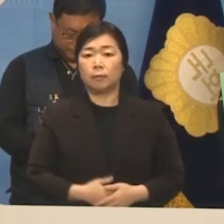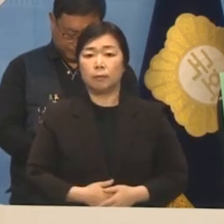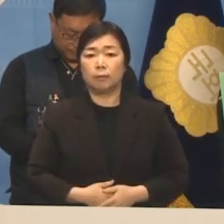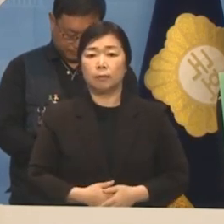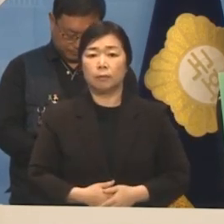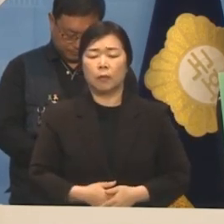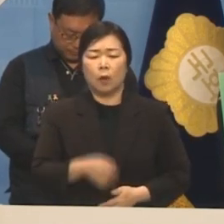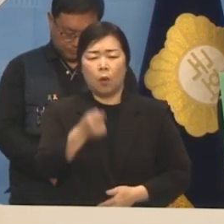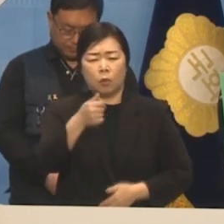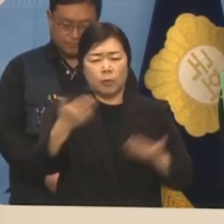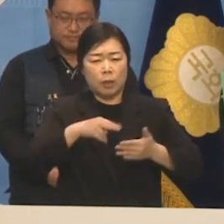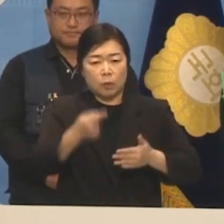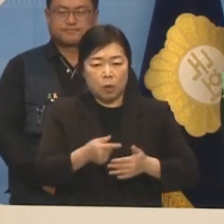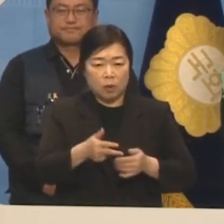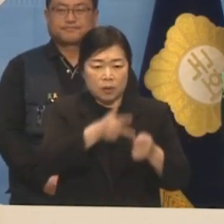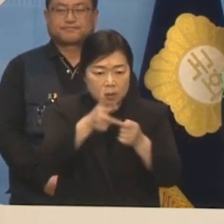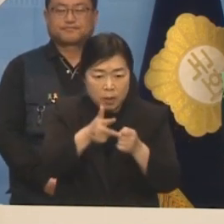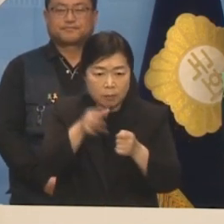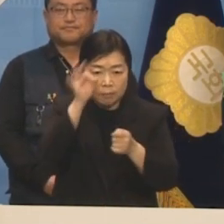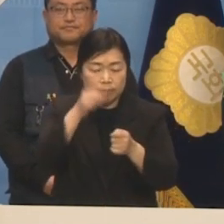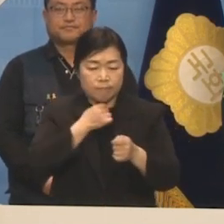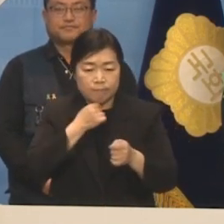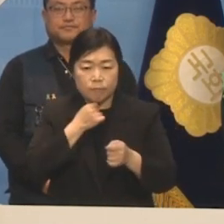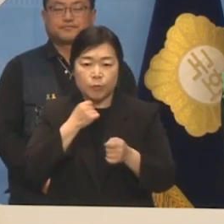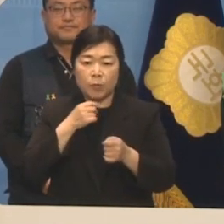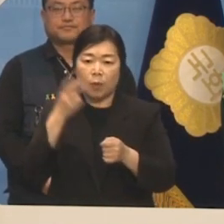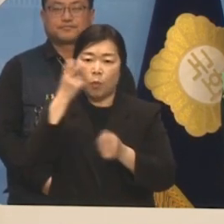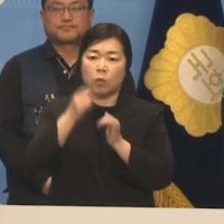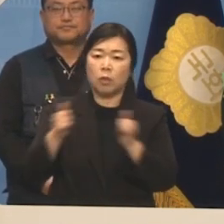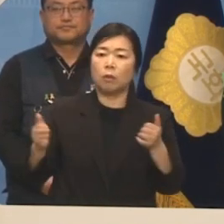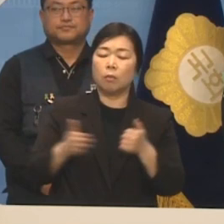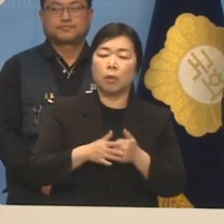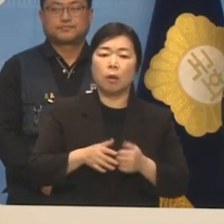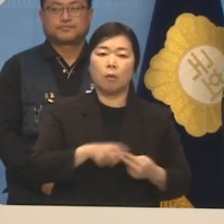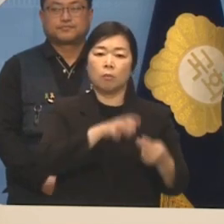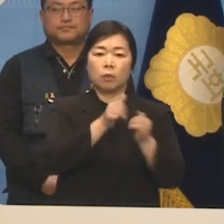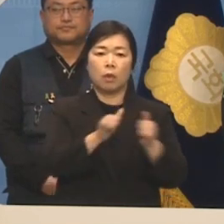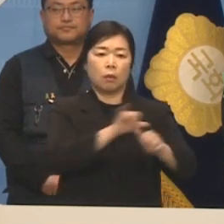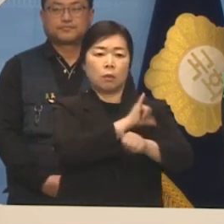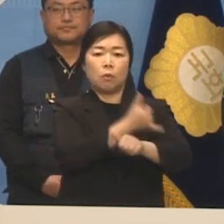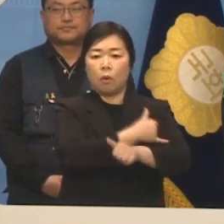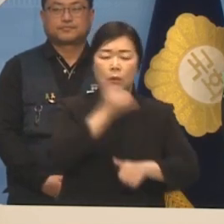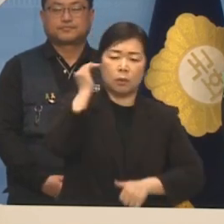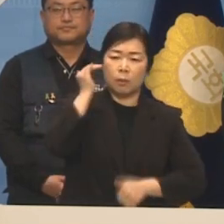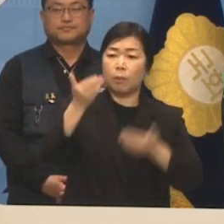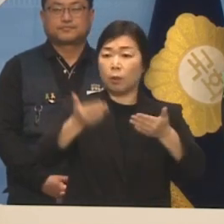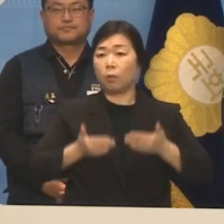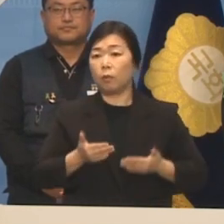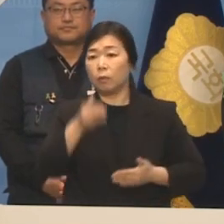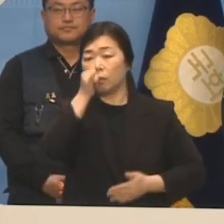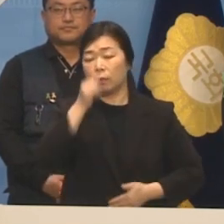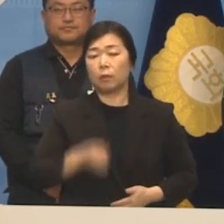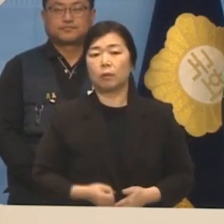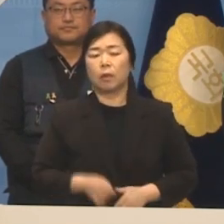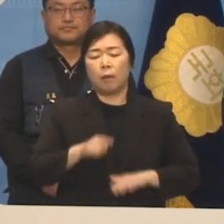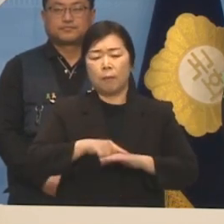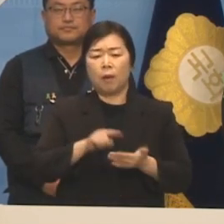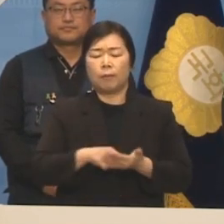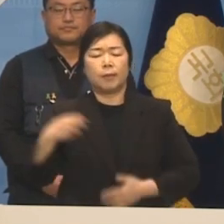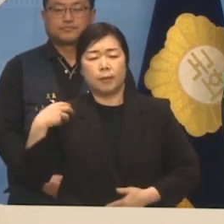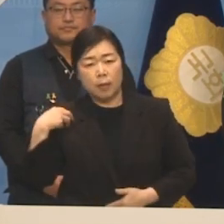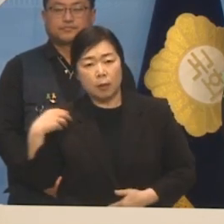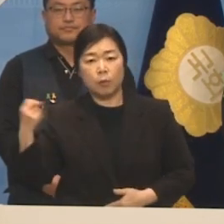일이라도 CCTV를 열람하려는 보호자들로 인해 요양보호사들의 인권이 침해되고 있으며 심적